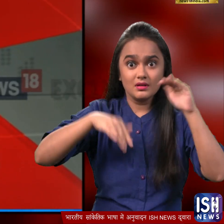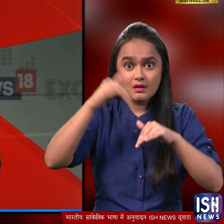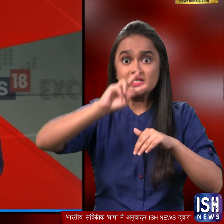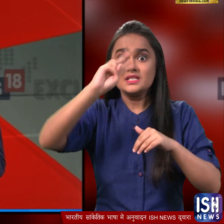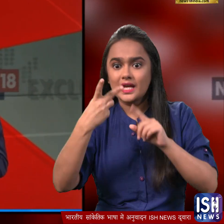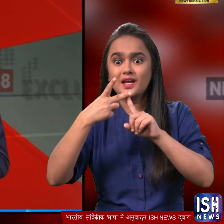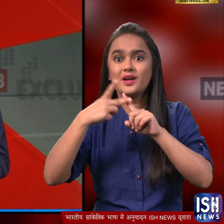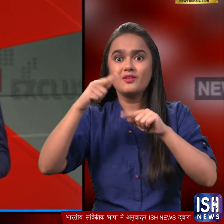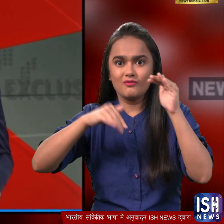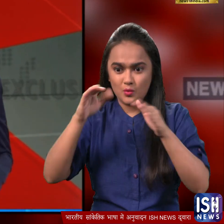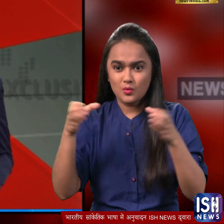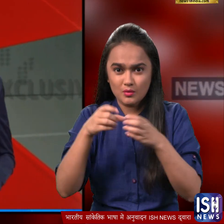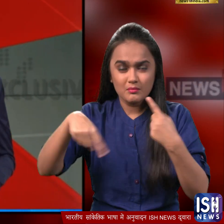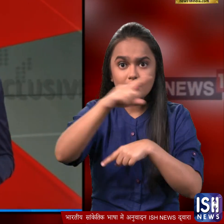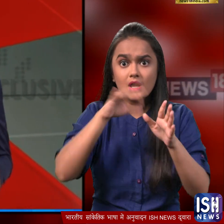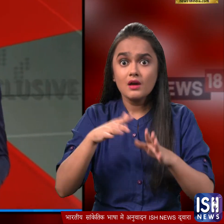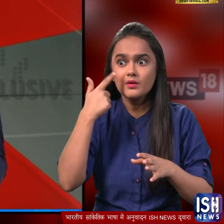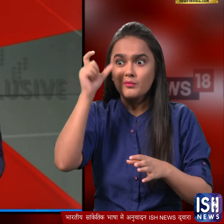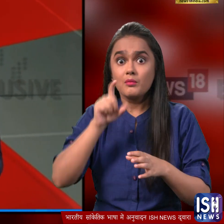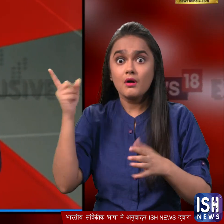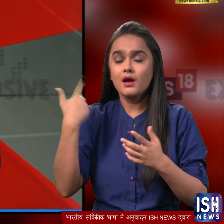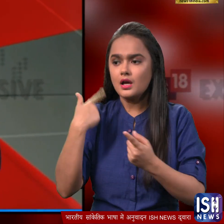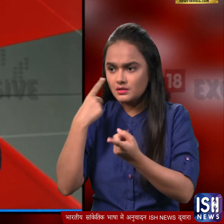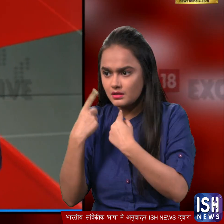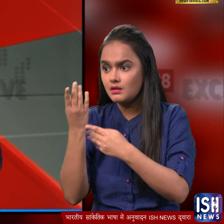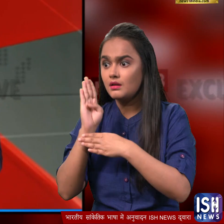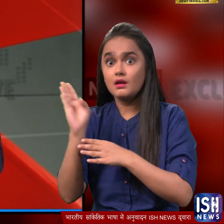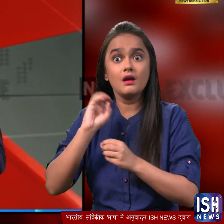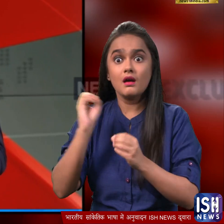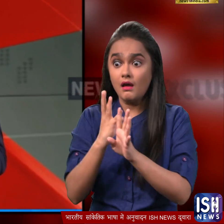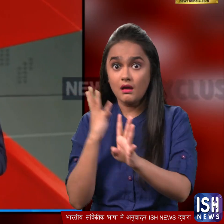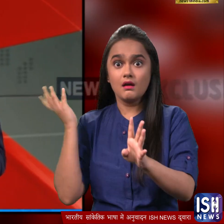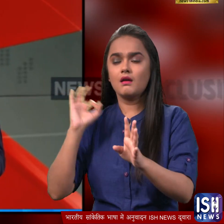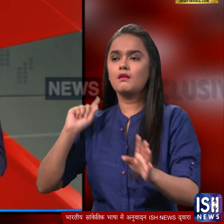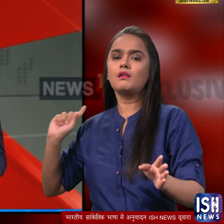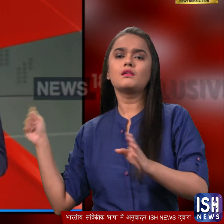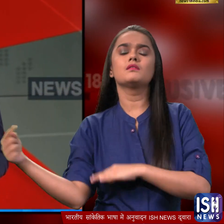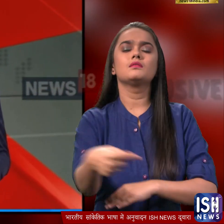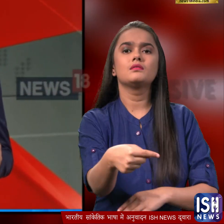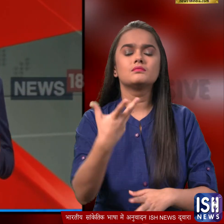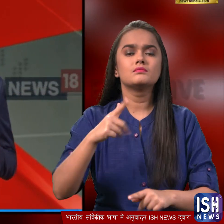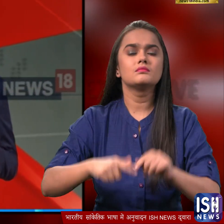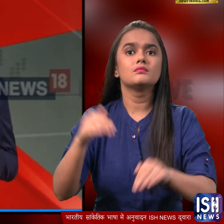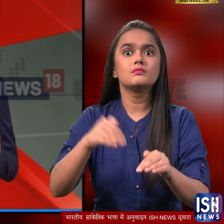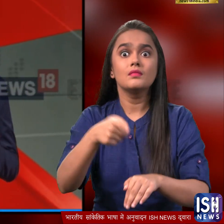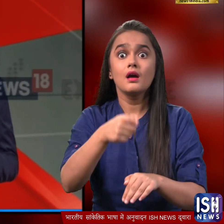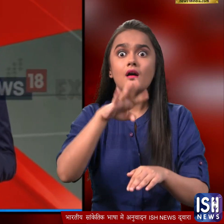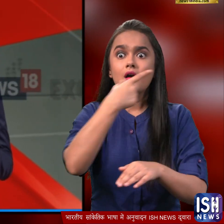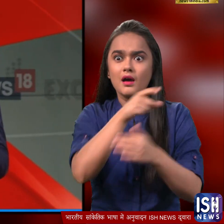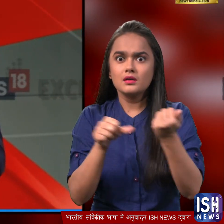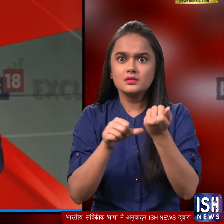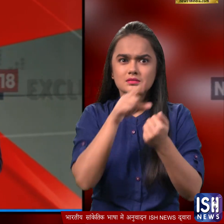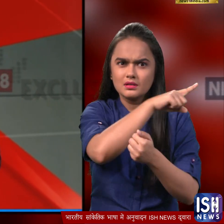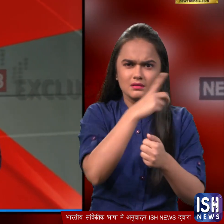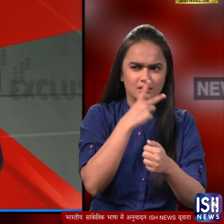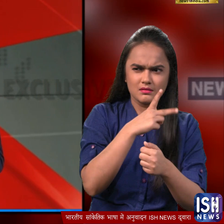दौर की वोटिंग के दौरान मोतिहारी में दिखा, जहां लाइन तोड़कर बिना जांच कराए एक युवक पोलिंग बूथ में घुसा, जिसे मतदान केंद्र पर तैनात